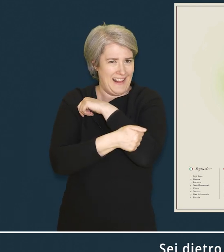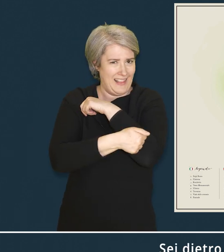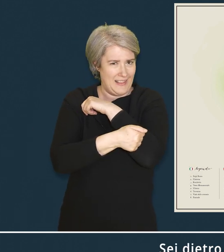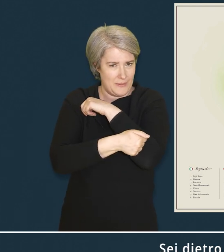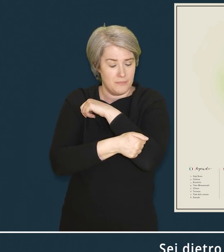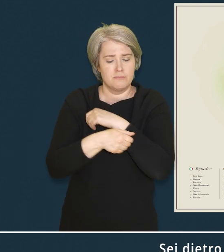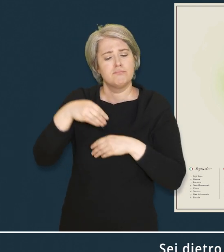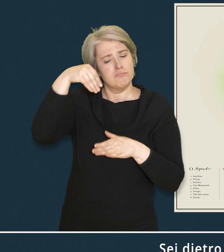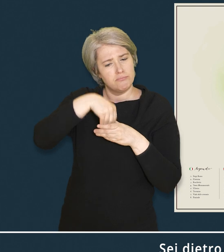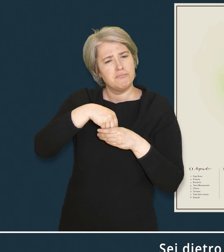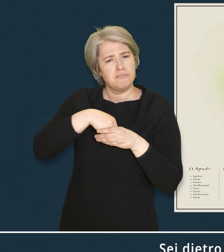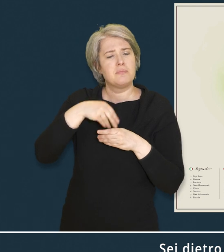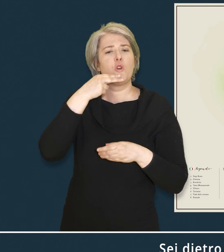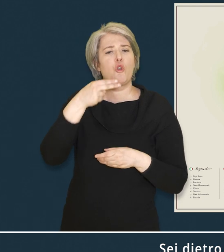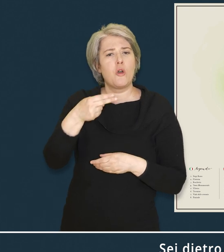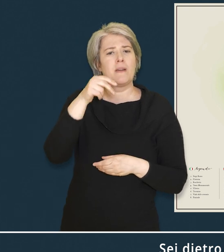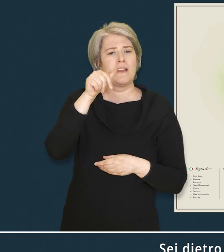cosiddetta tassaia.